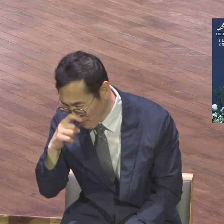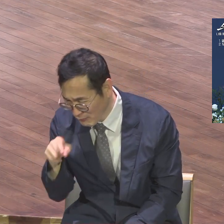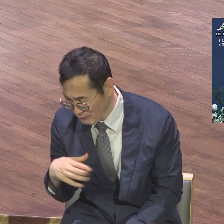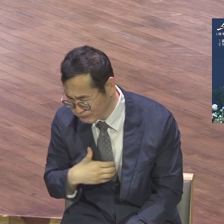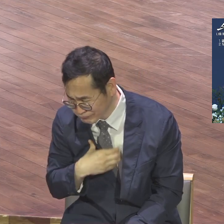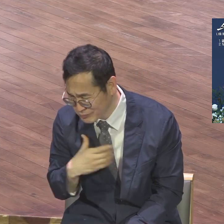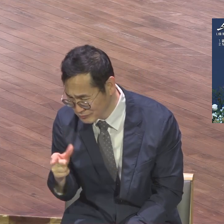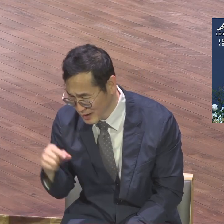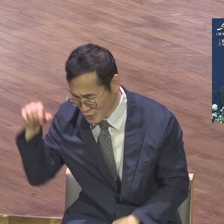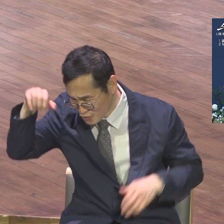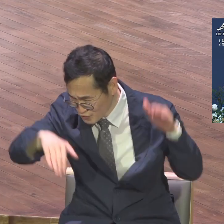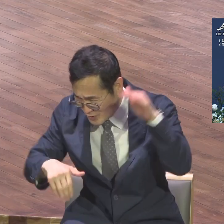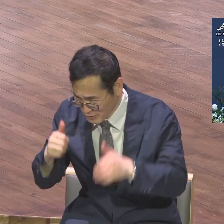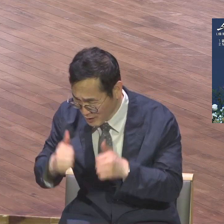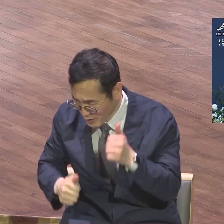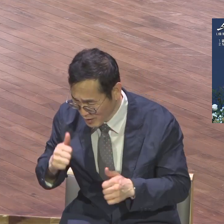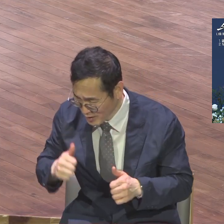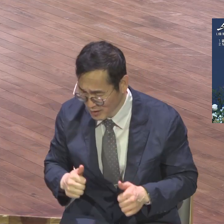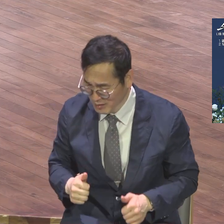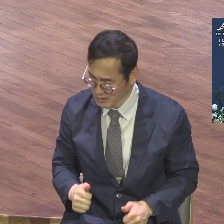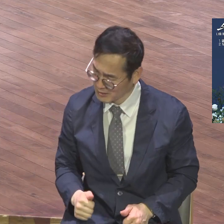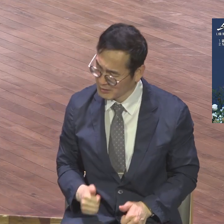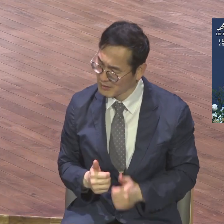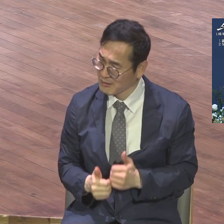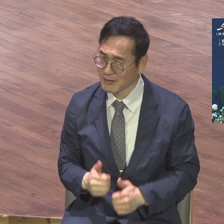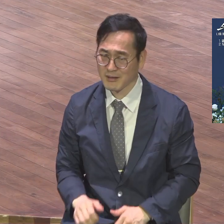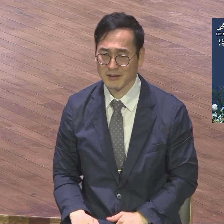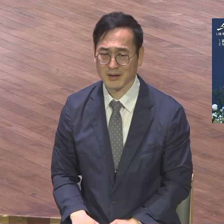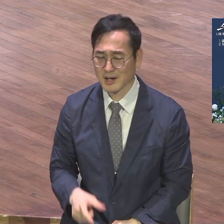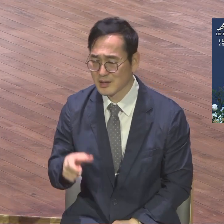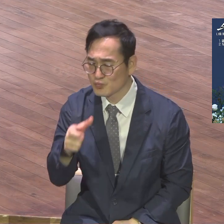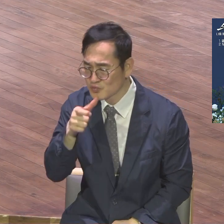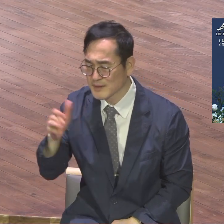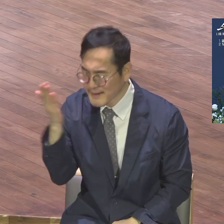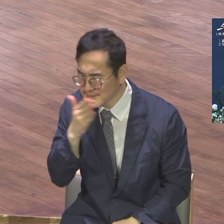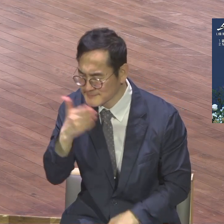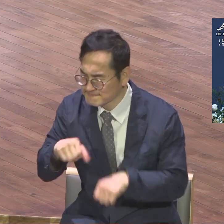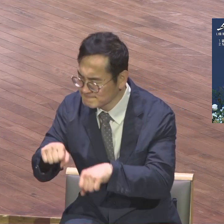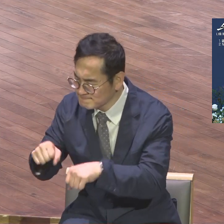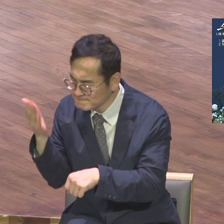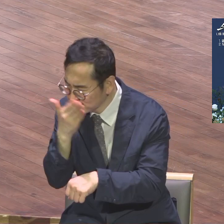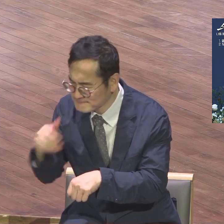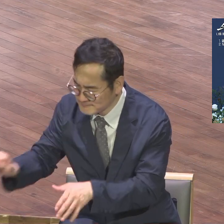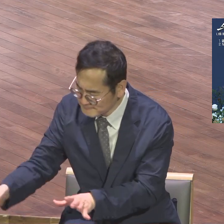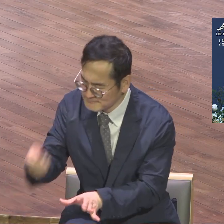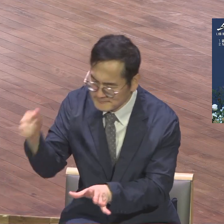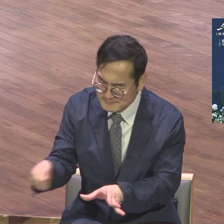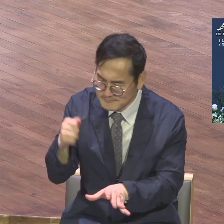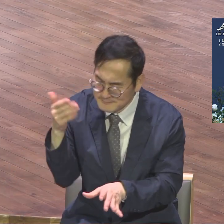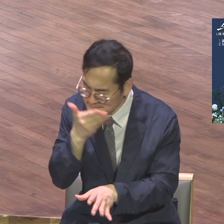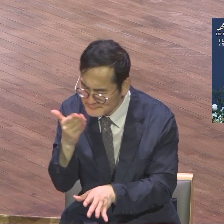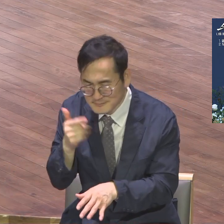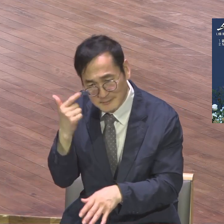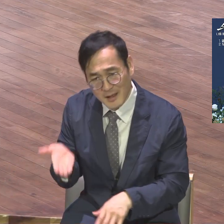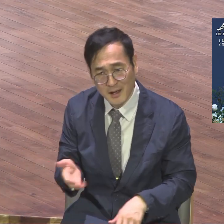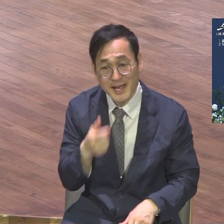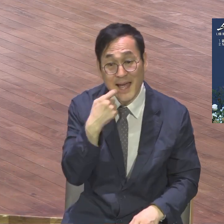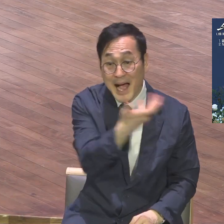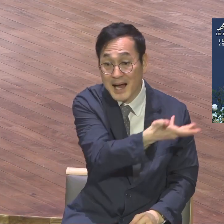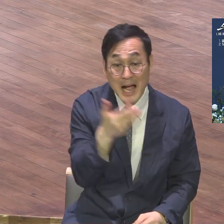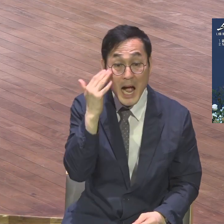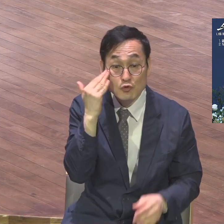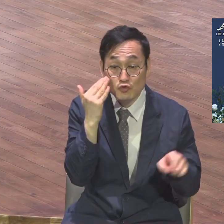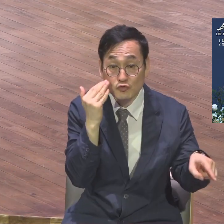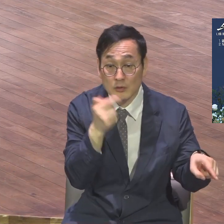무슨 수영을 하겠나? 지금 모르겠습니다. 뭐 정화를 많이 시킨지 모르겠지만은 우리 한강에 비하면 게임이 안